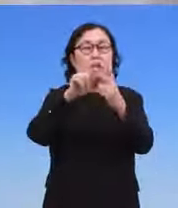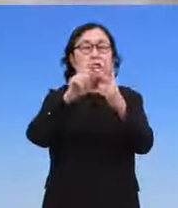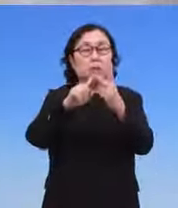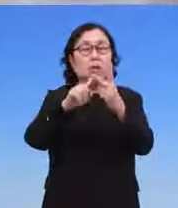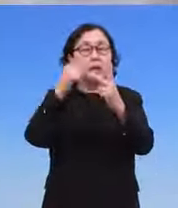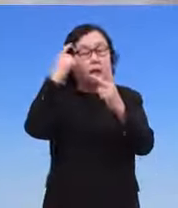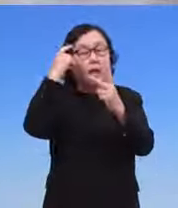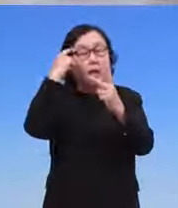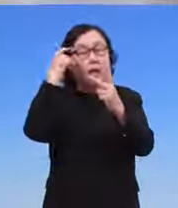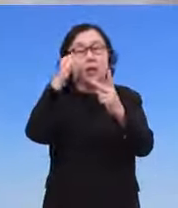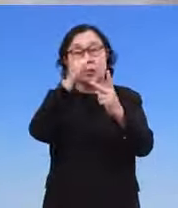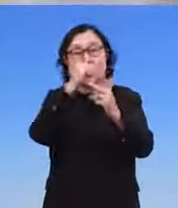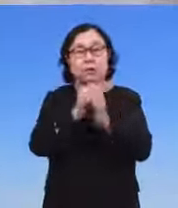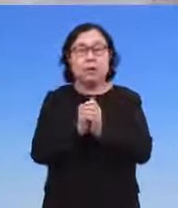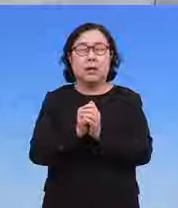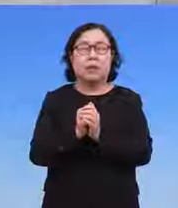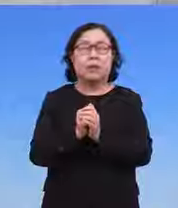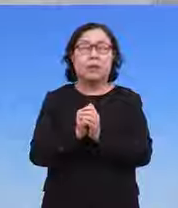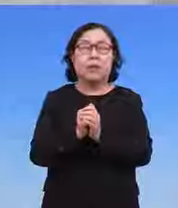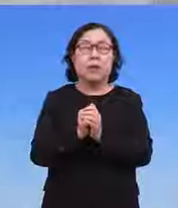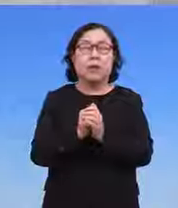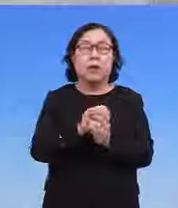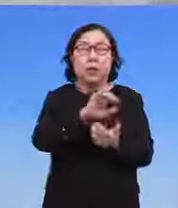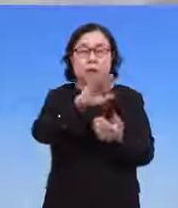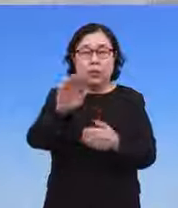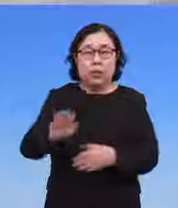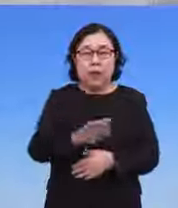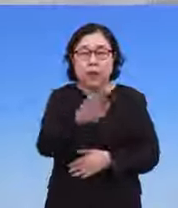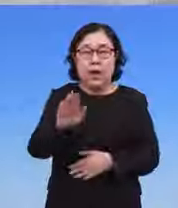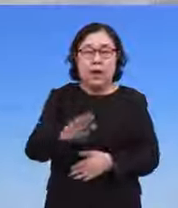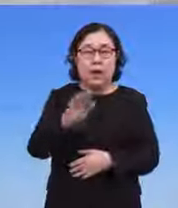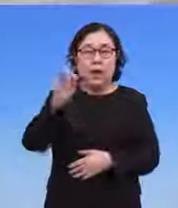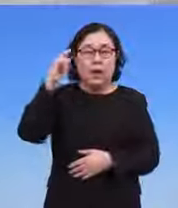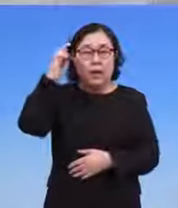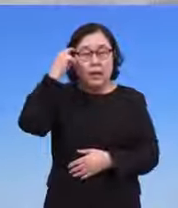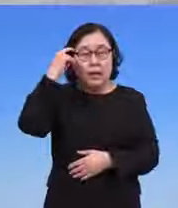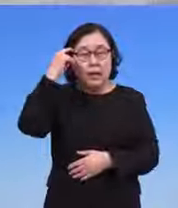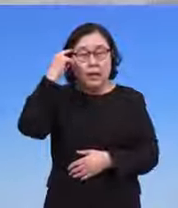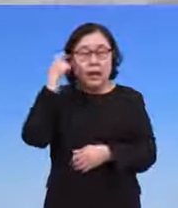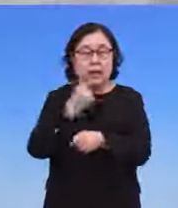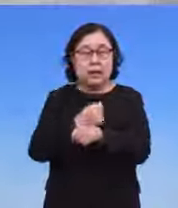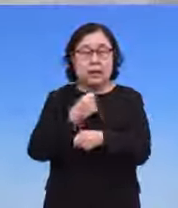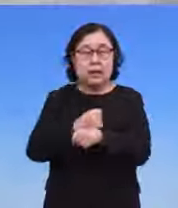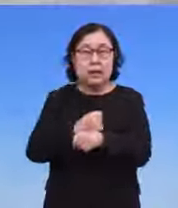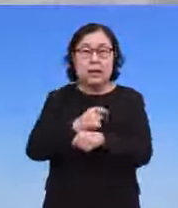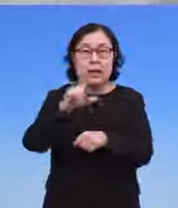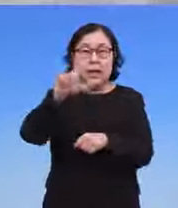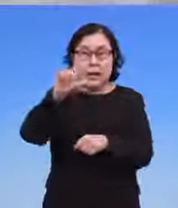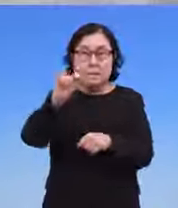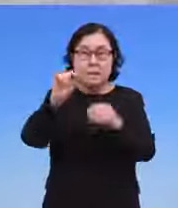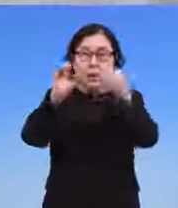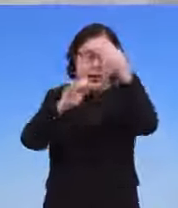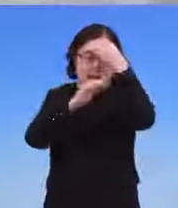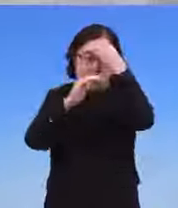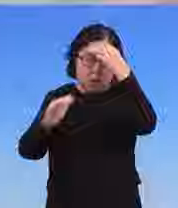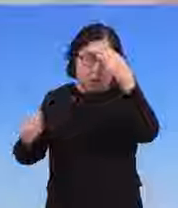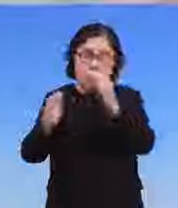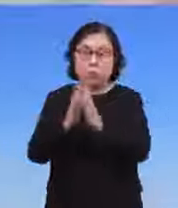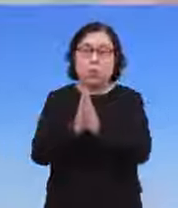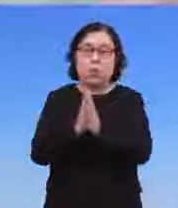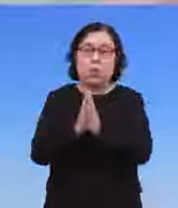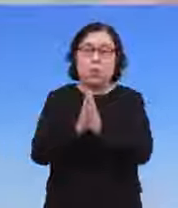두 가지 생각이 계속 맴돌았는데요. 한편으로는 이제 우리가 추구하는 이 1만 성도 파송 운동의